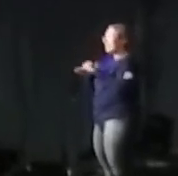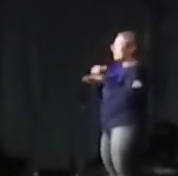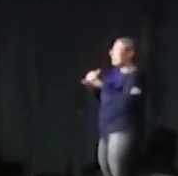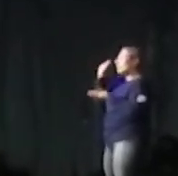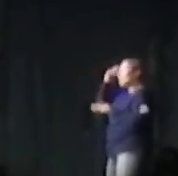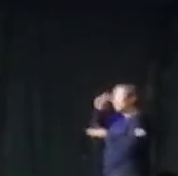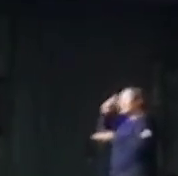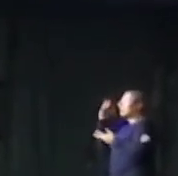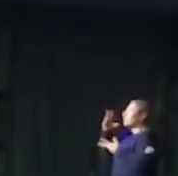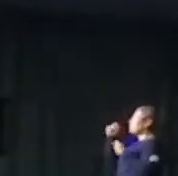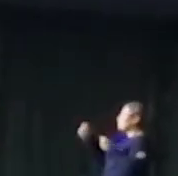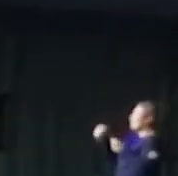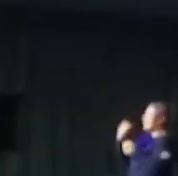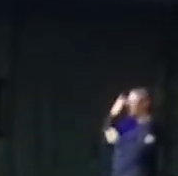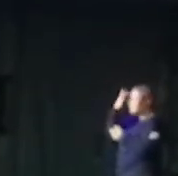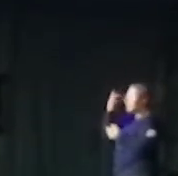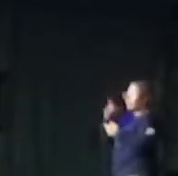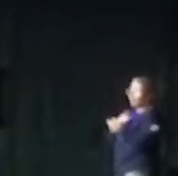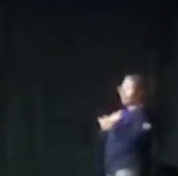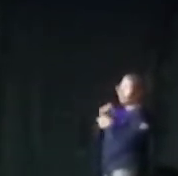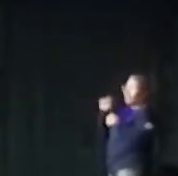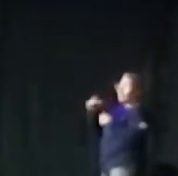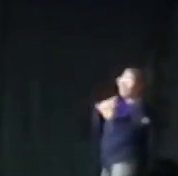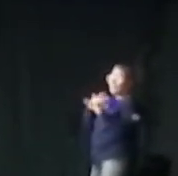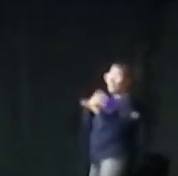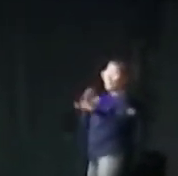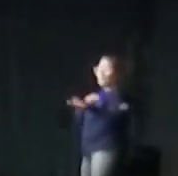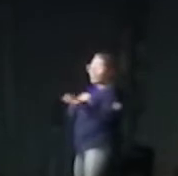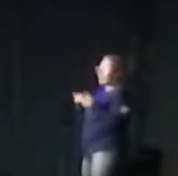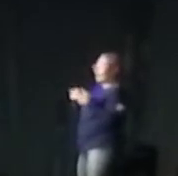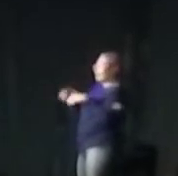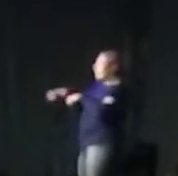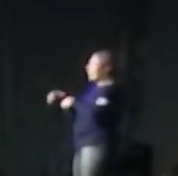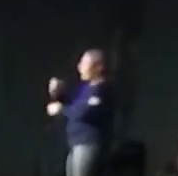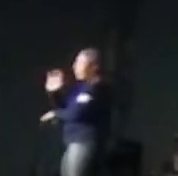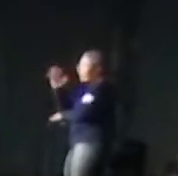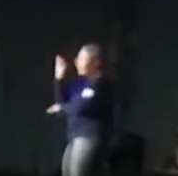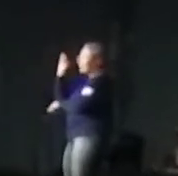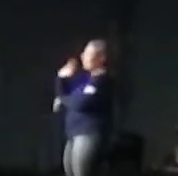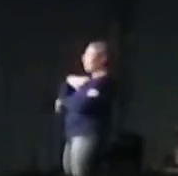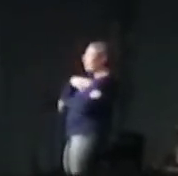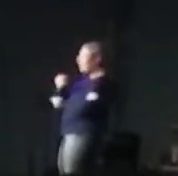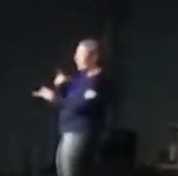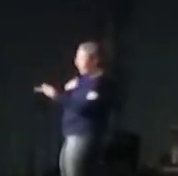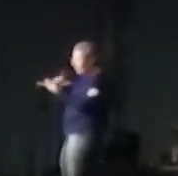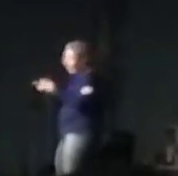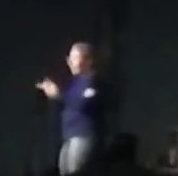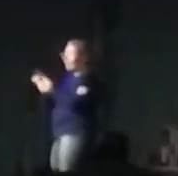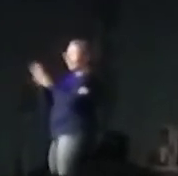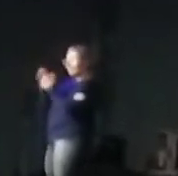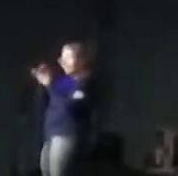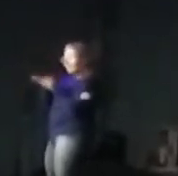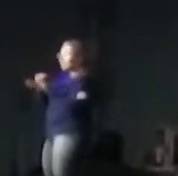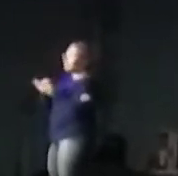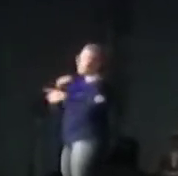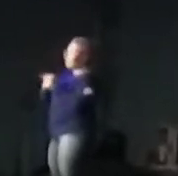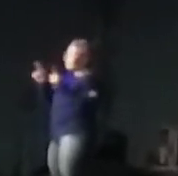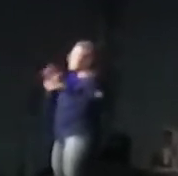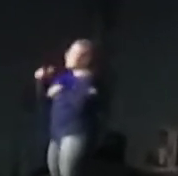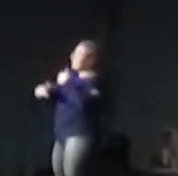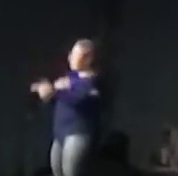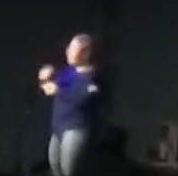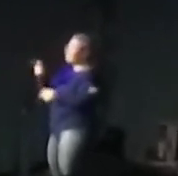de um monte de gente, né? Plantar uma árvore, ter um filho, escrever um livro. Mas assim, não, é trabalhoso. Será